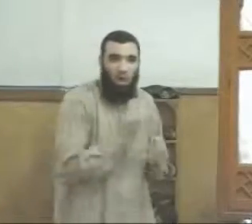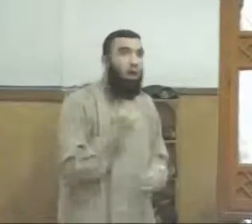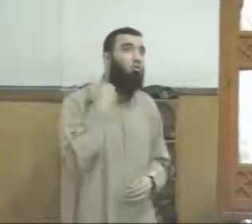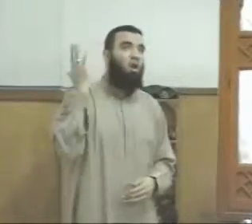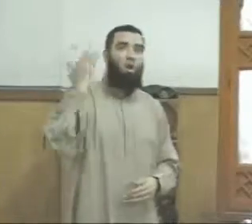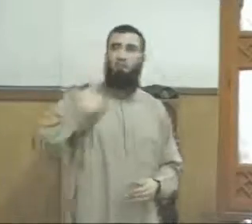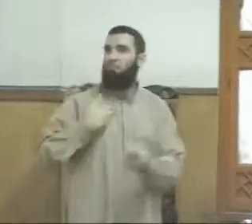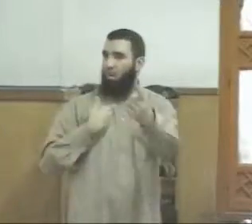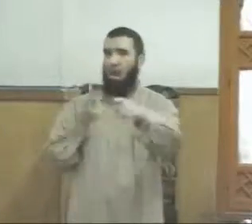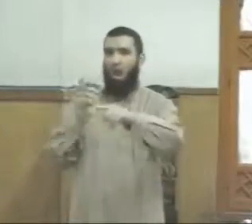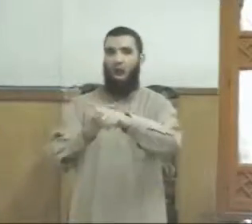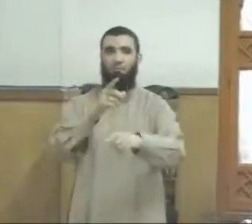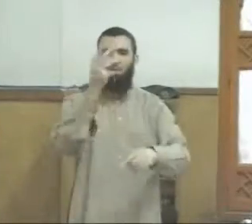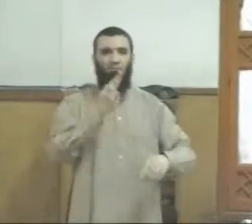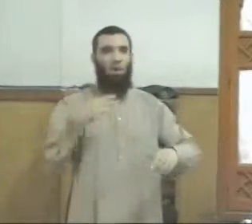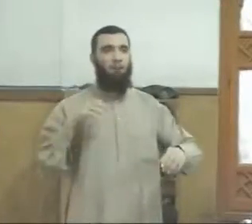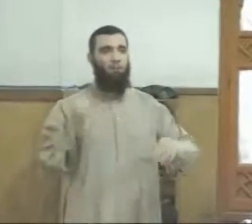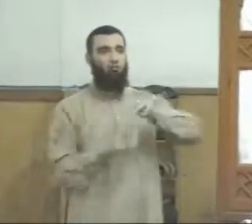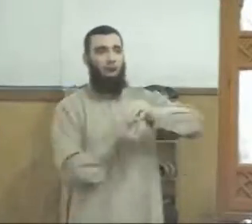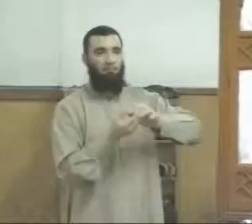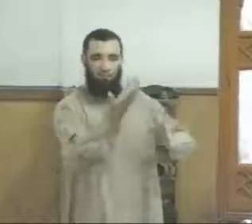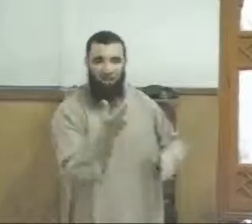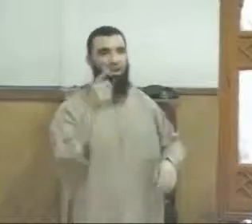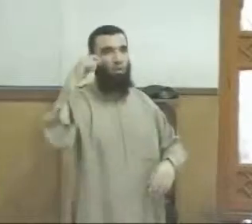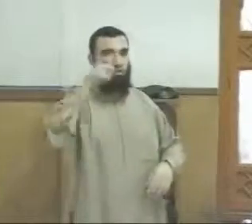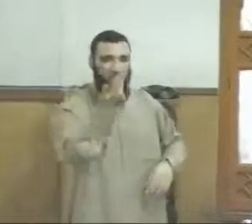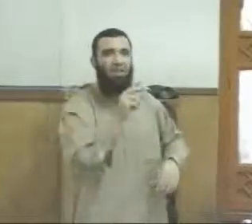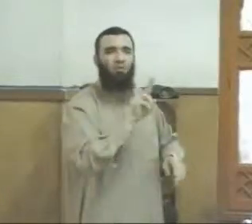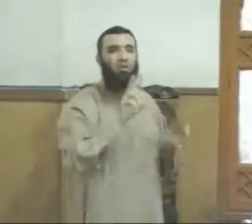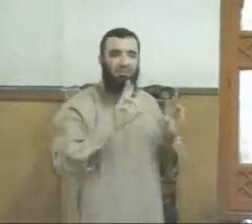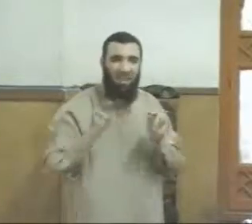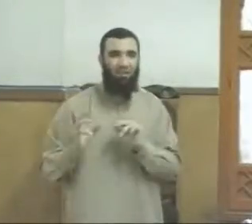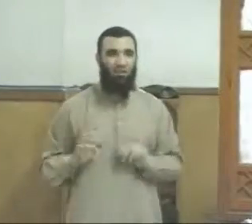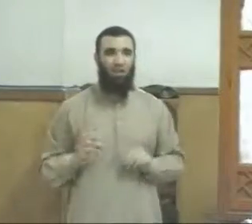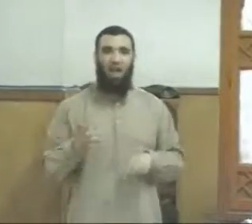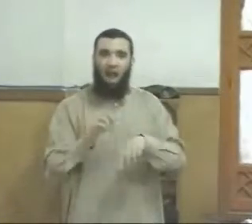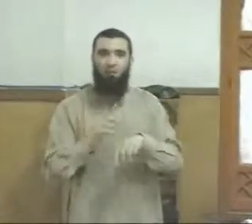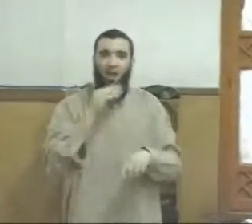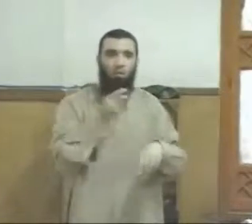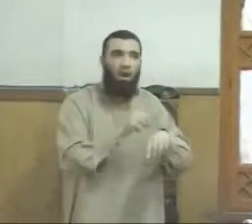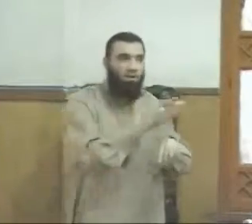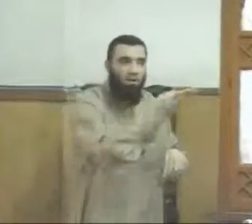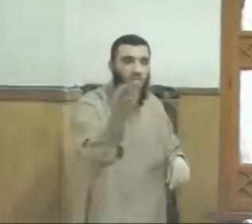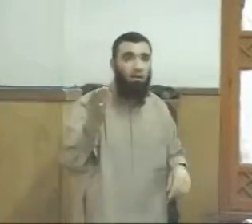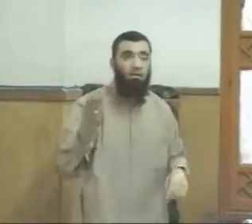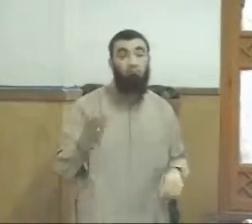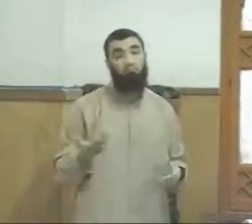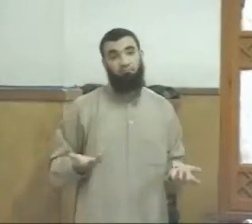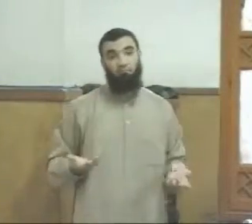في عاداتكم وأعرافكم؟ ثم تهمل ولدك فلم